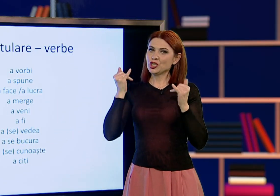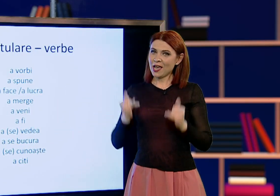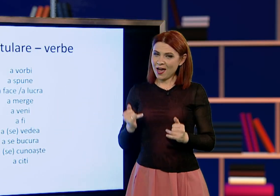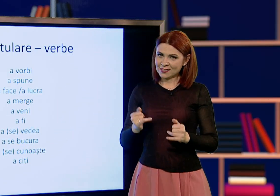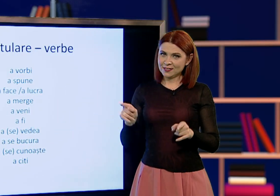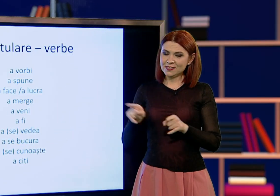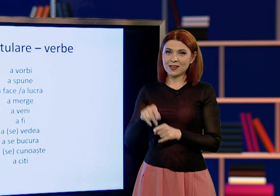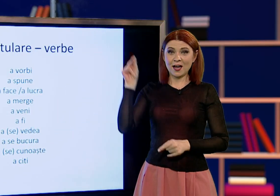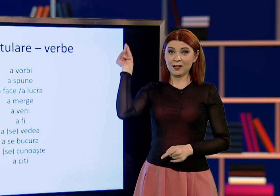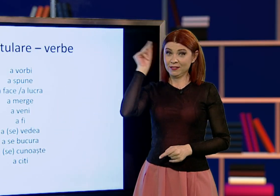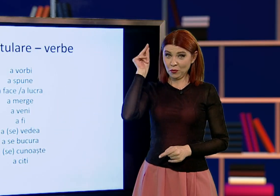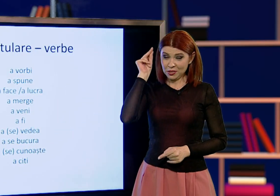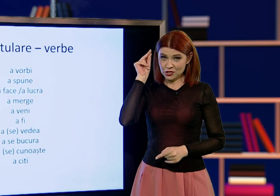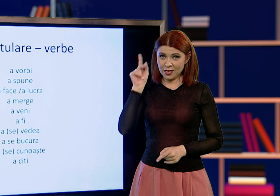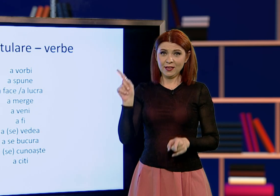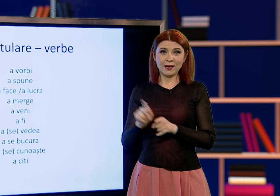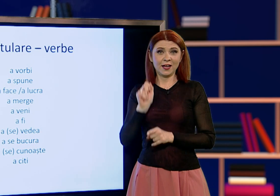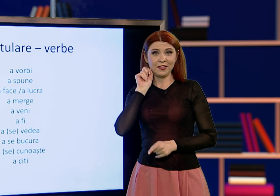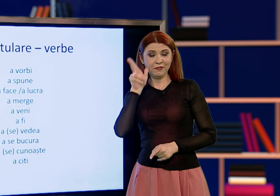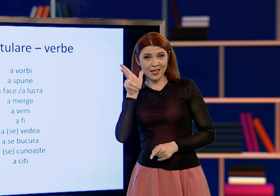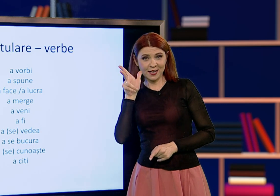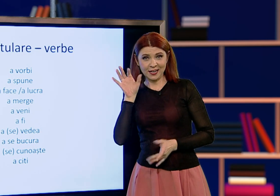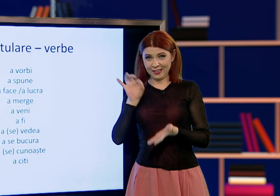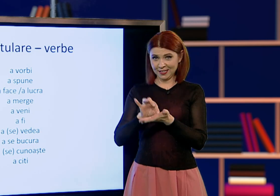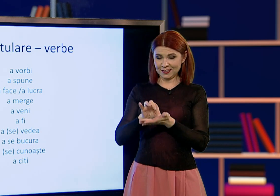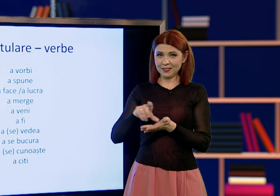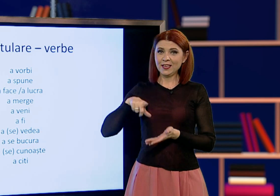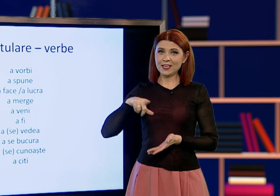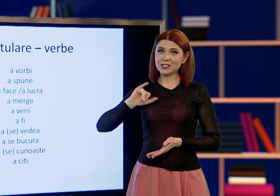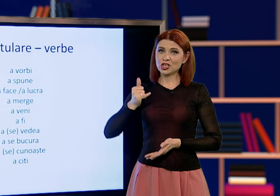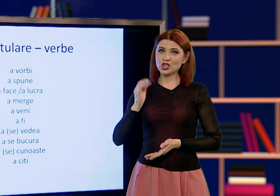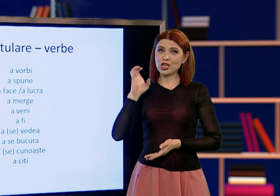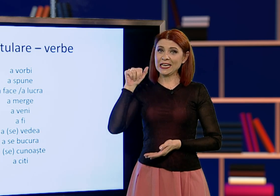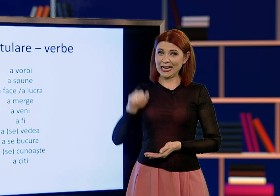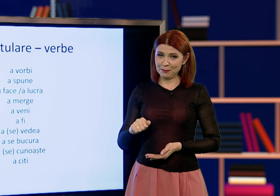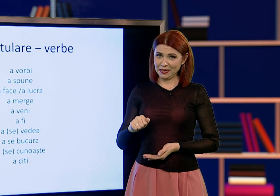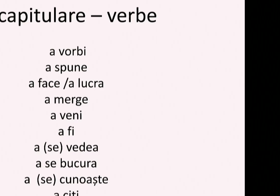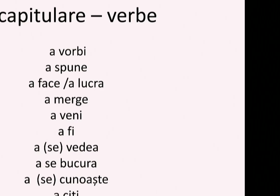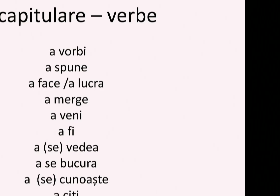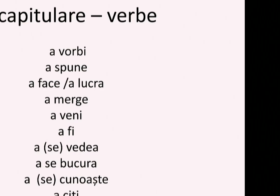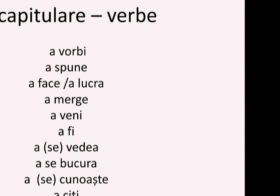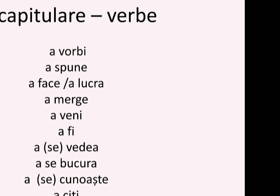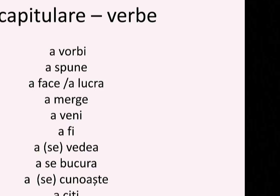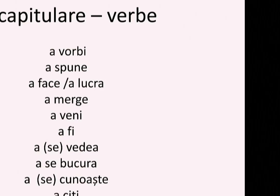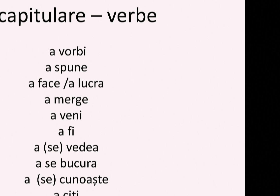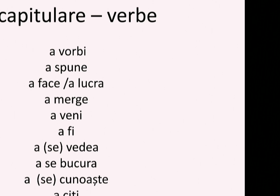astăzi ca de obicei ca de fiecare dată este și Carmen Mulțumesc Carmen